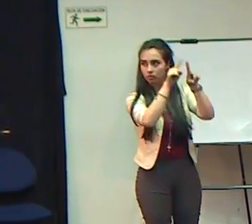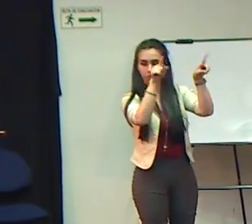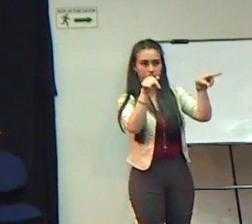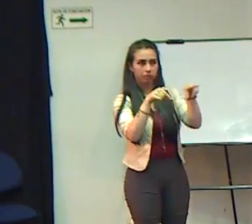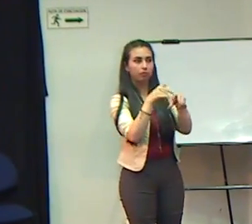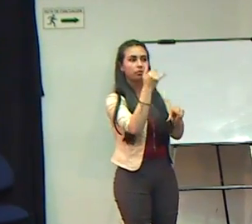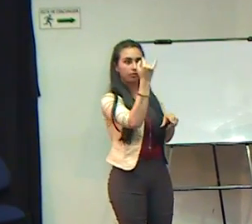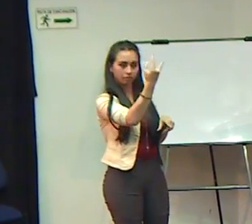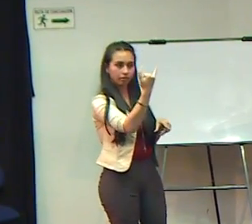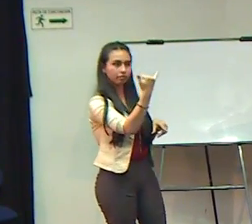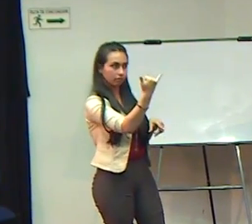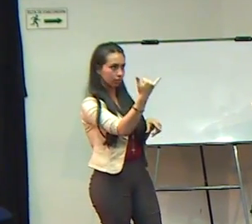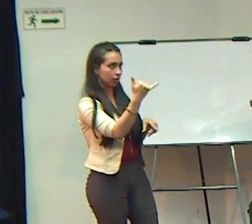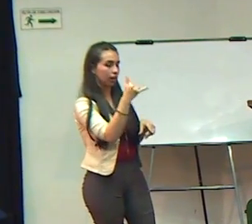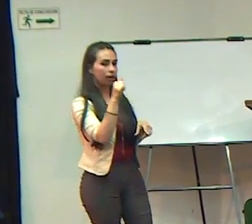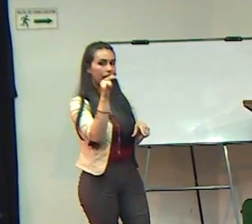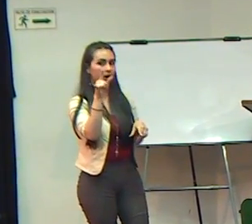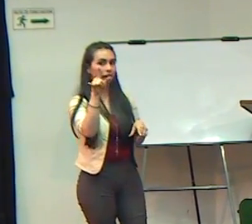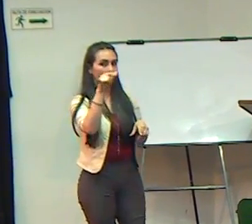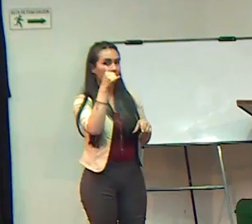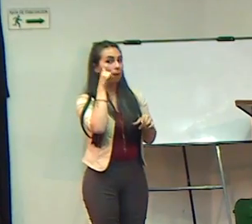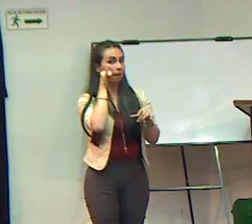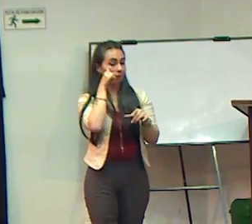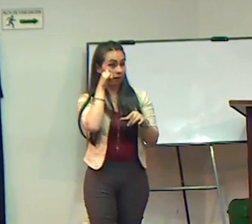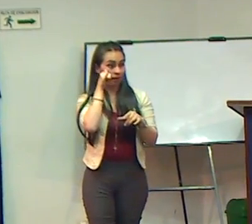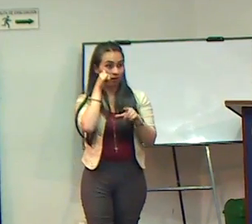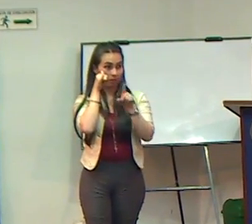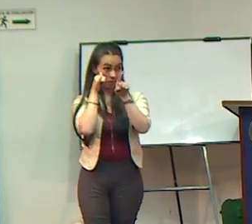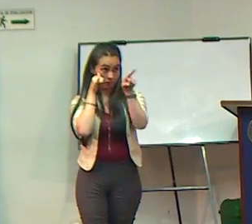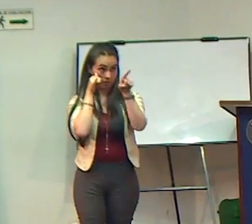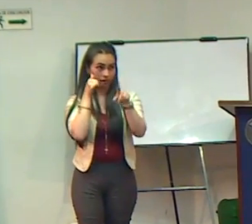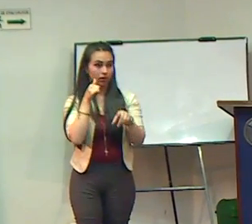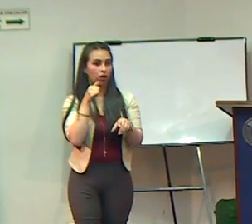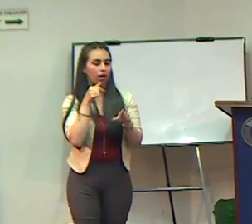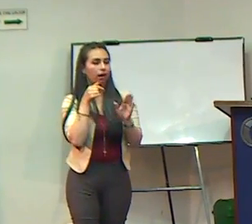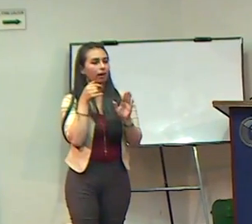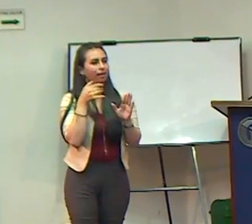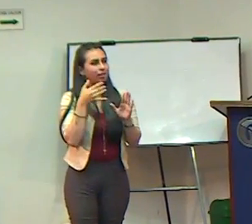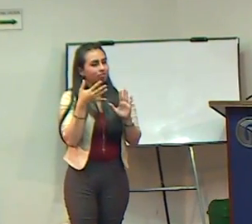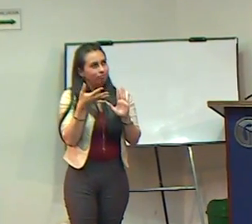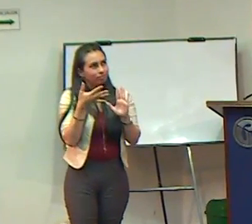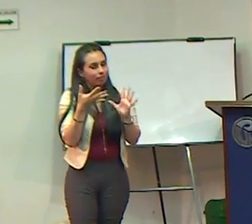en el lugar que se encuentra allá atrás,